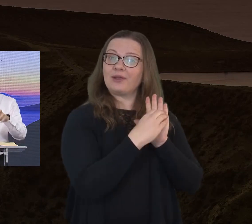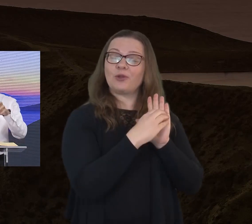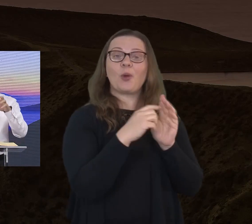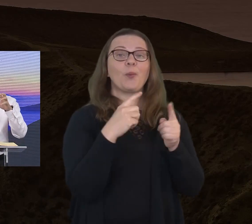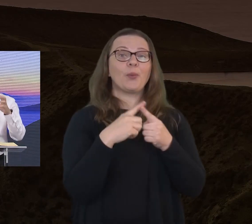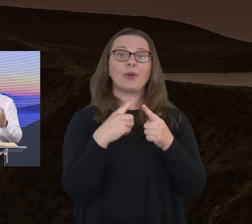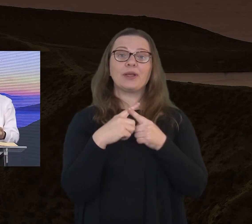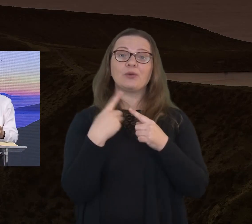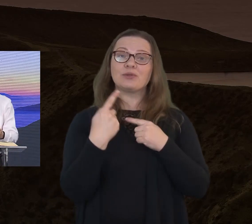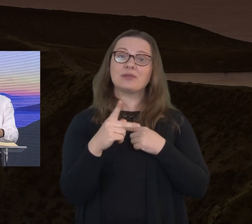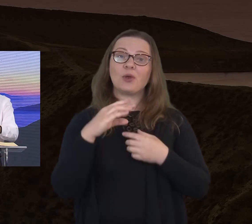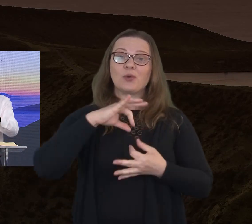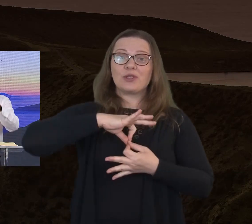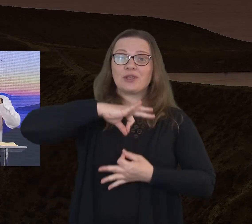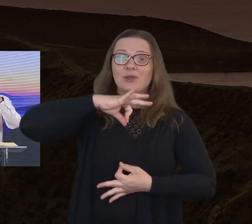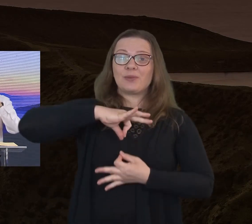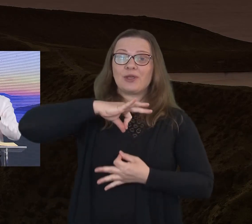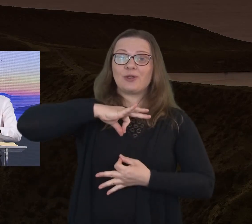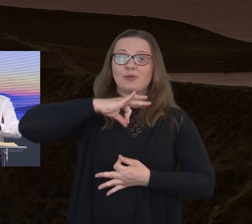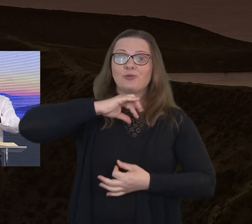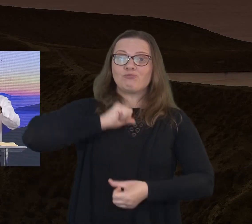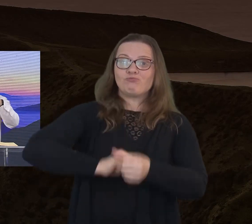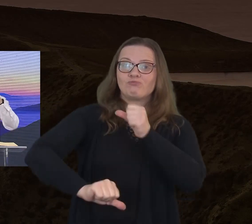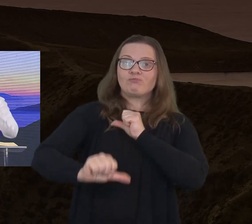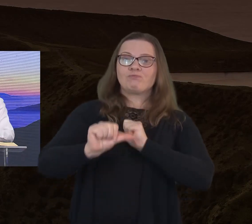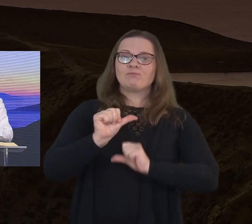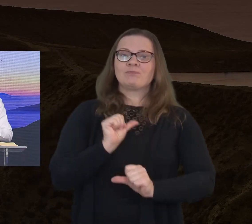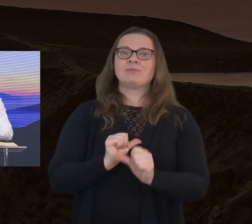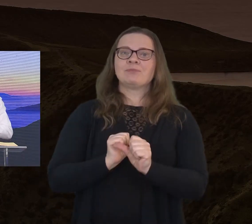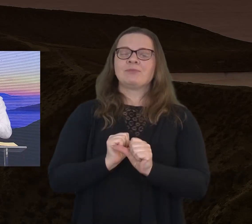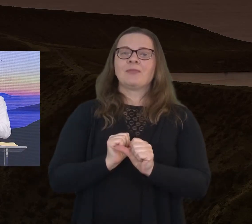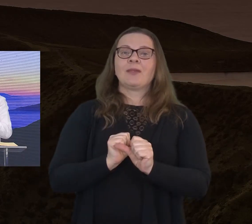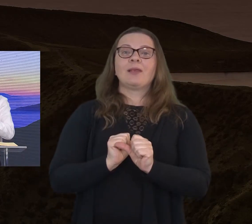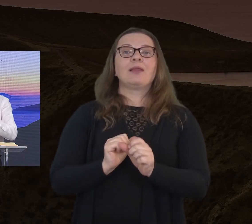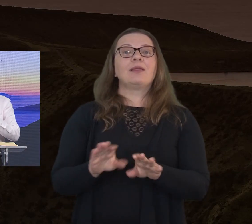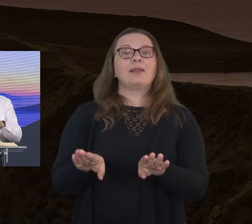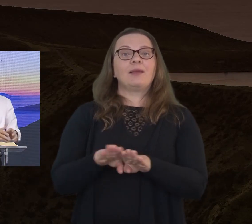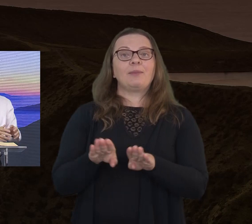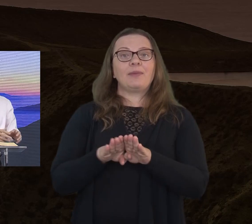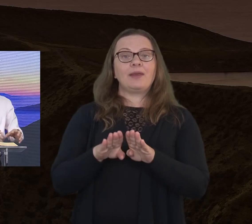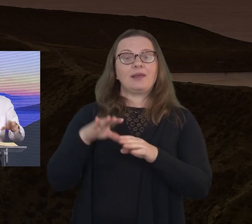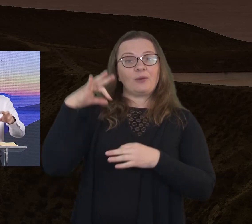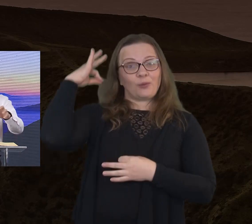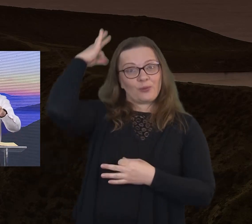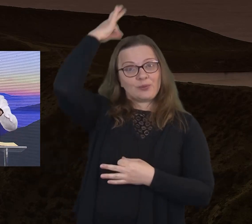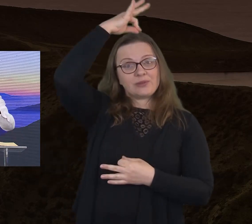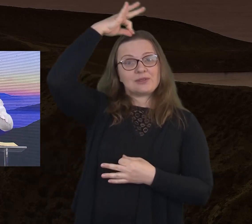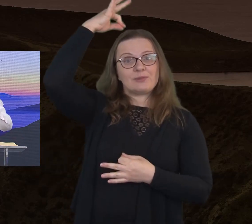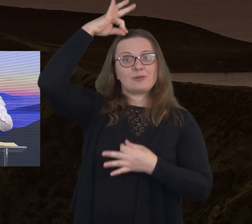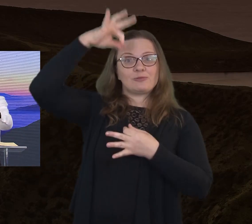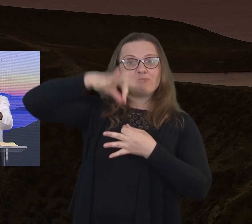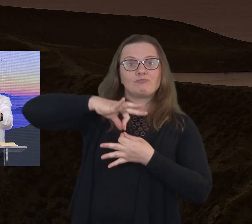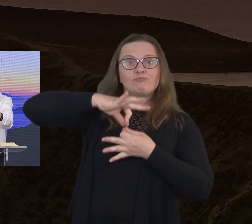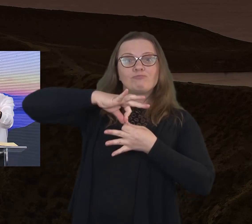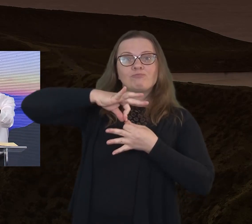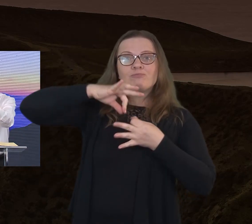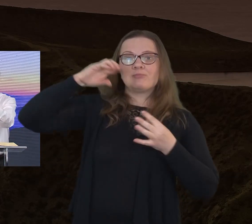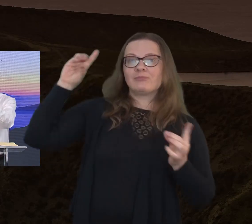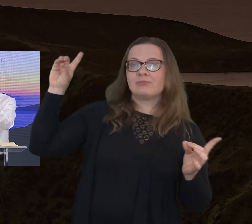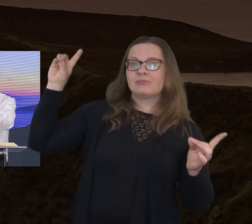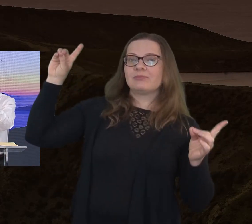seu espírito nasceu de Deus, o seu espírito, pela redenção de Cristo,